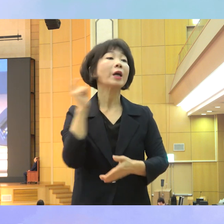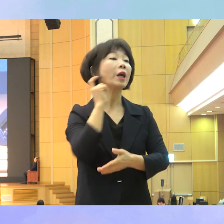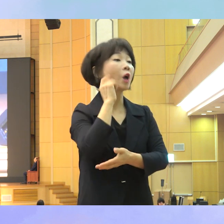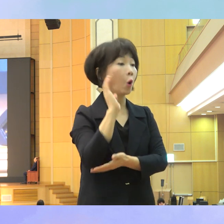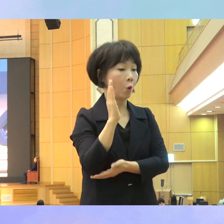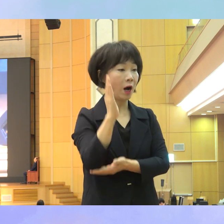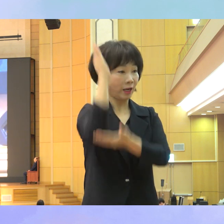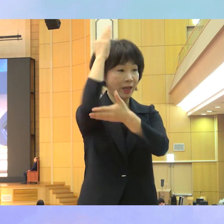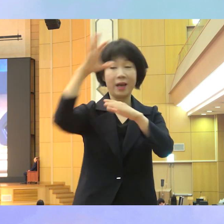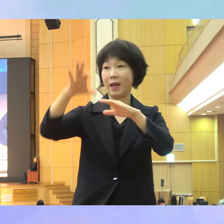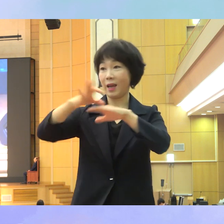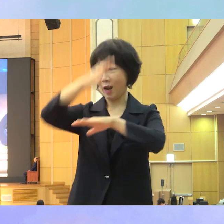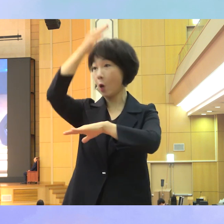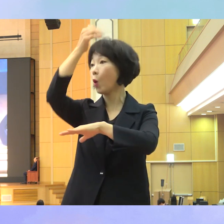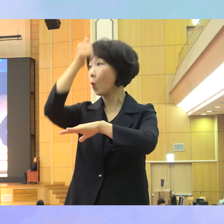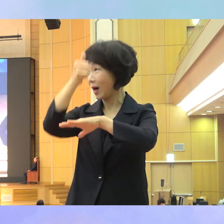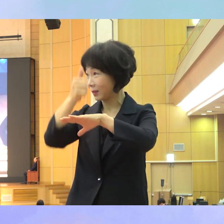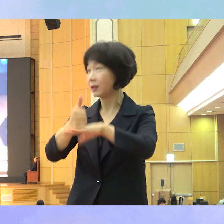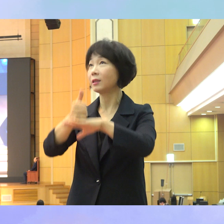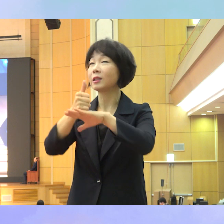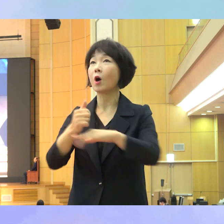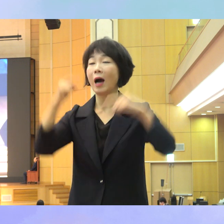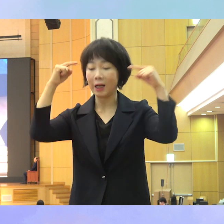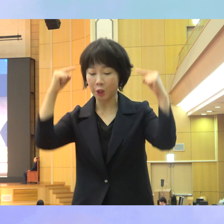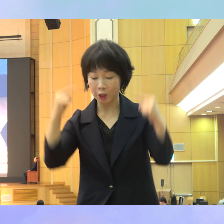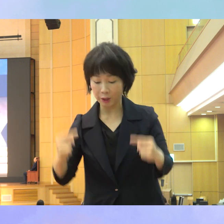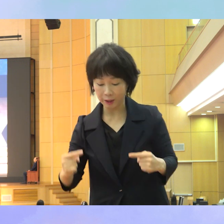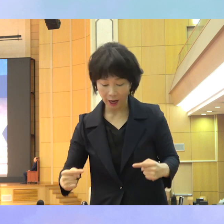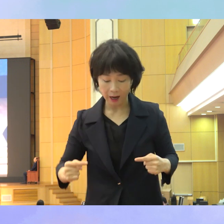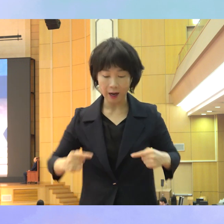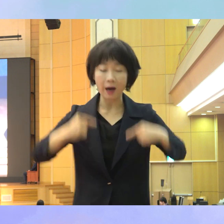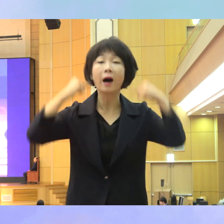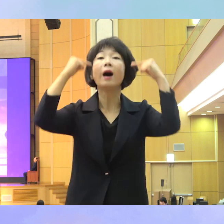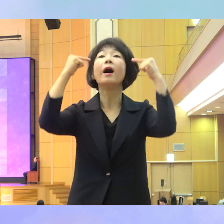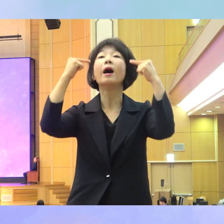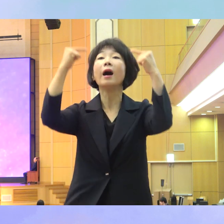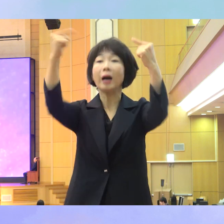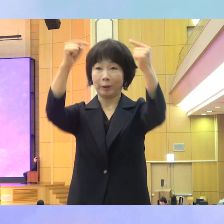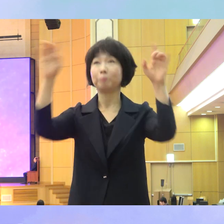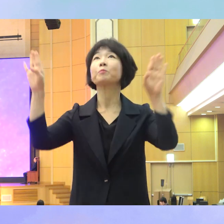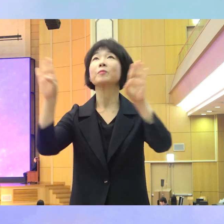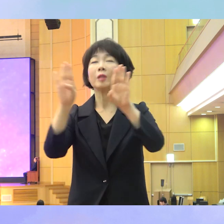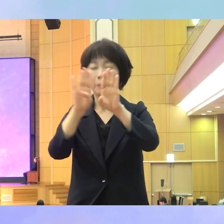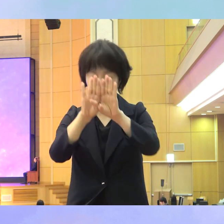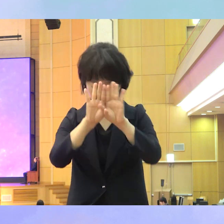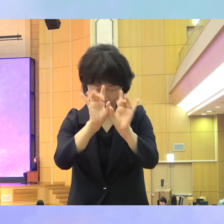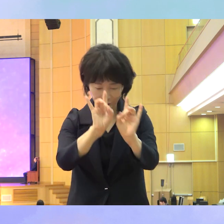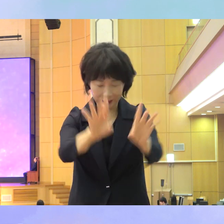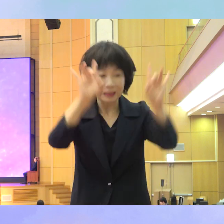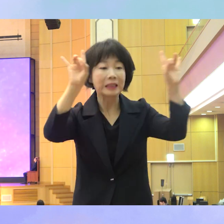들어가시도록, 영광의 왕 들어가시. 문들아 머리 들어라,